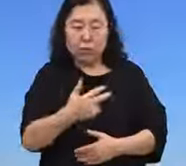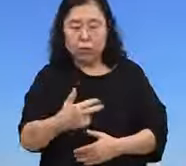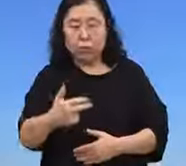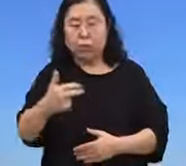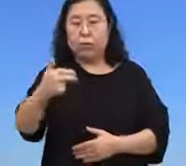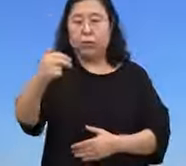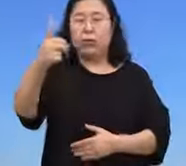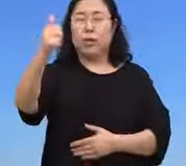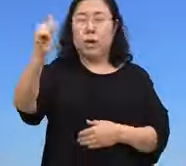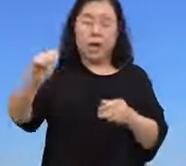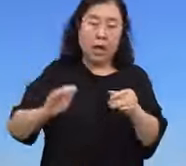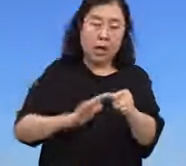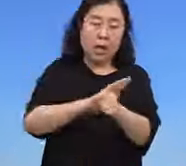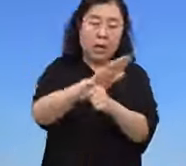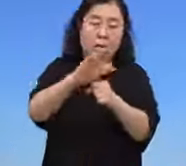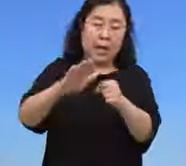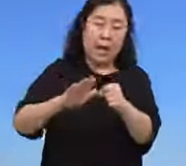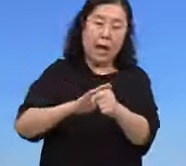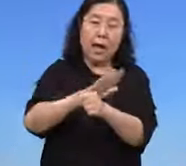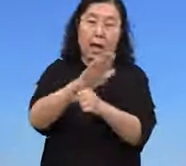매여